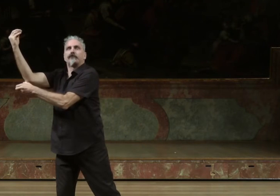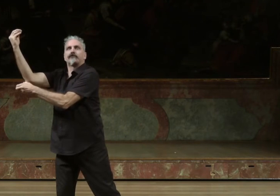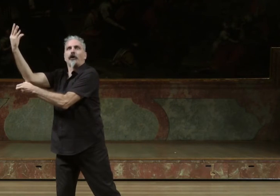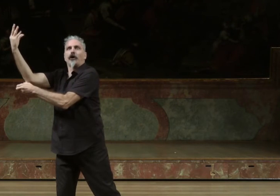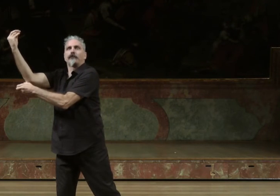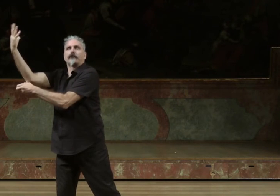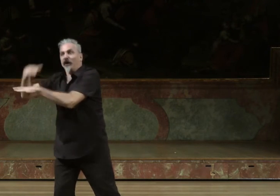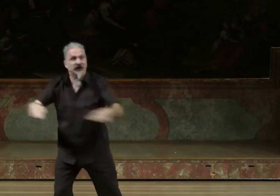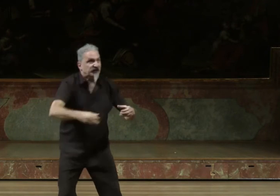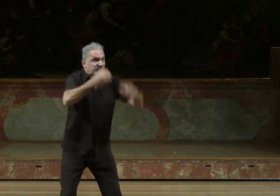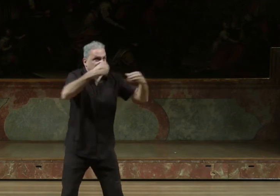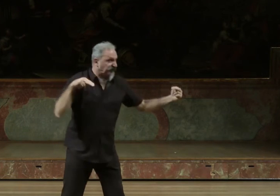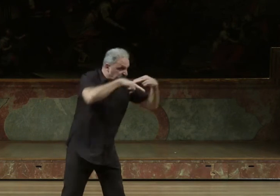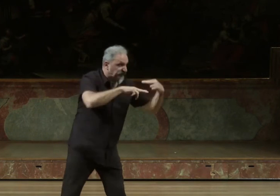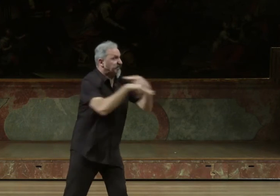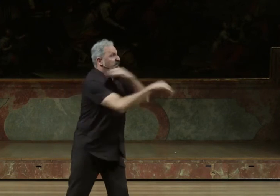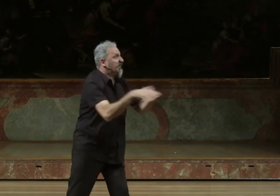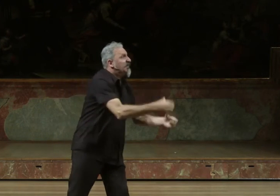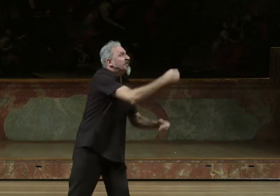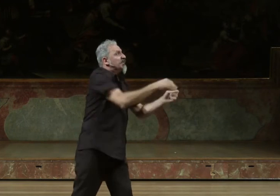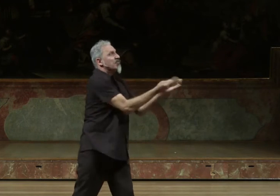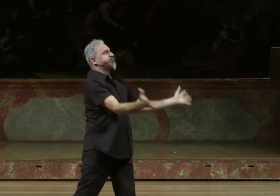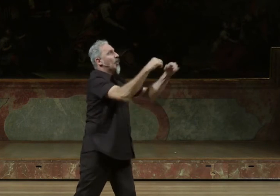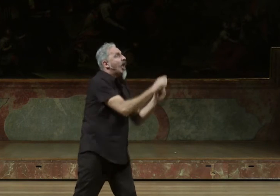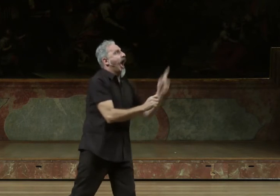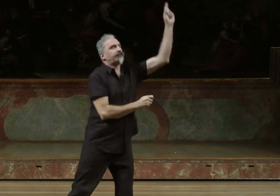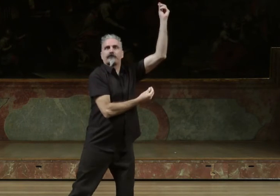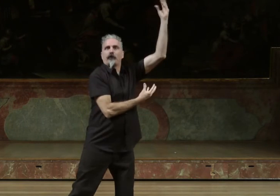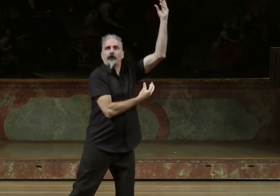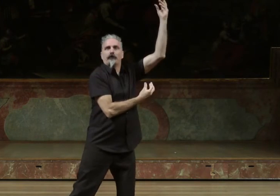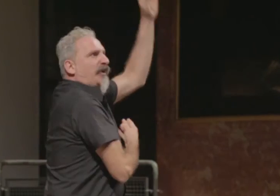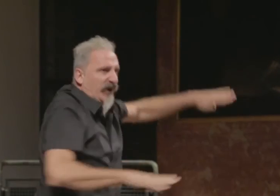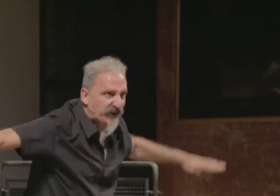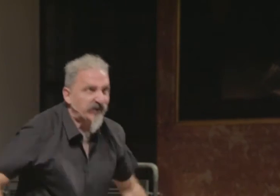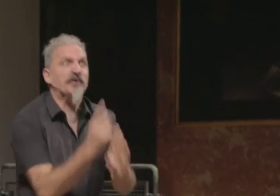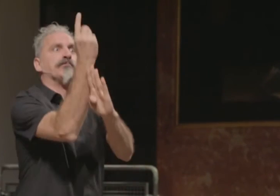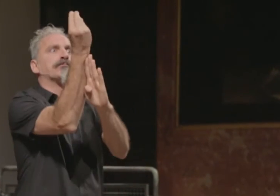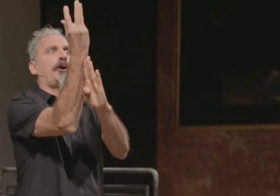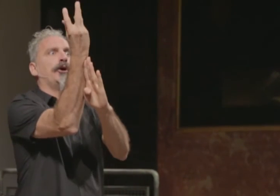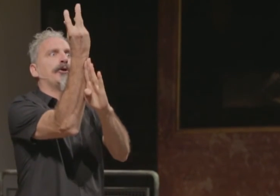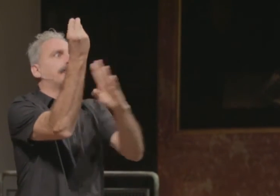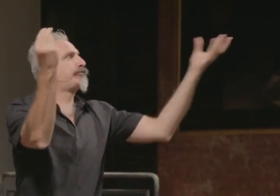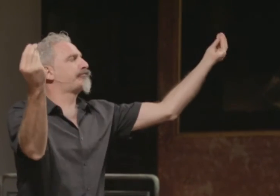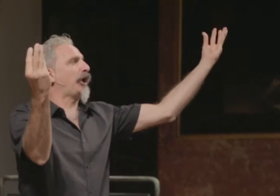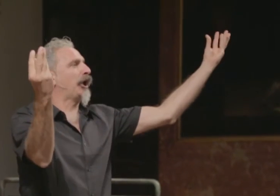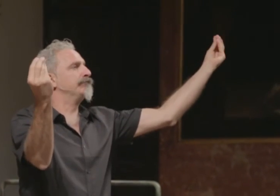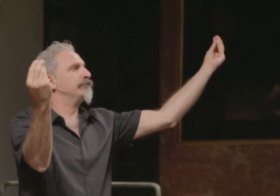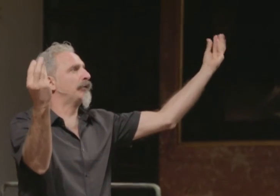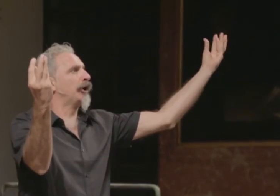Türme. Und dann Hochhäuser, LED-Lampen, Strom, LED,